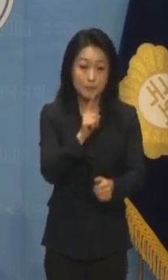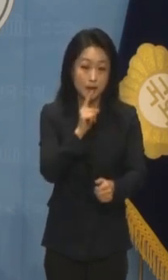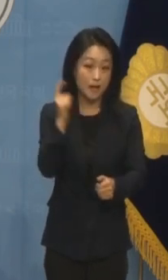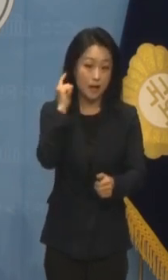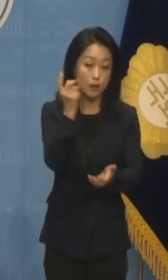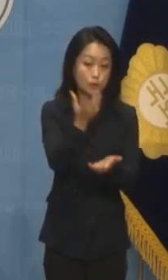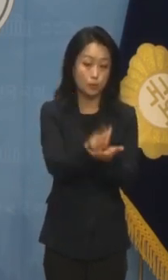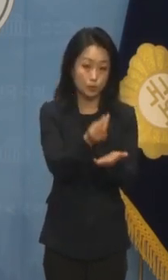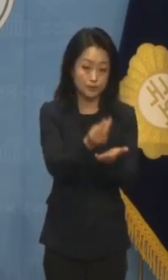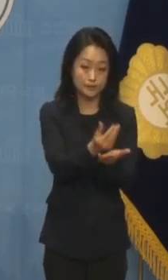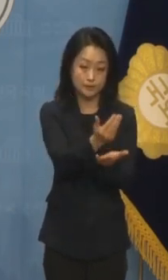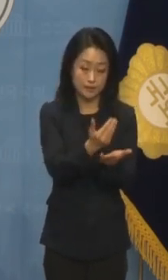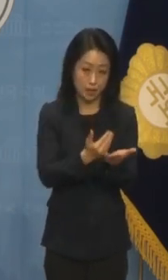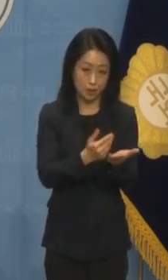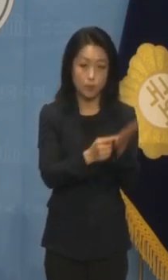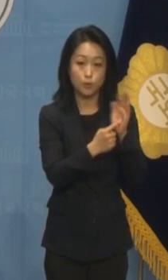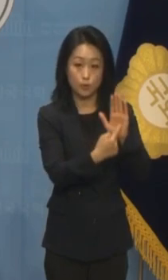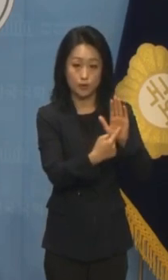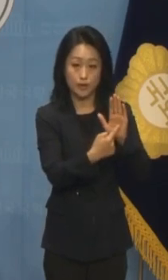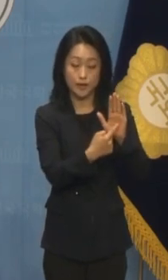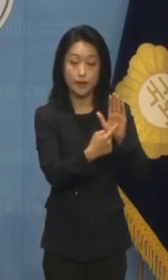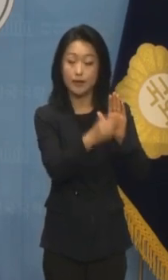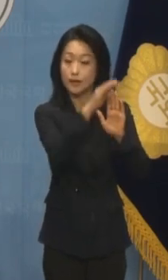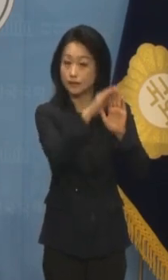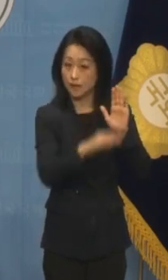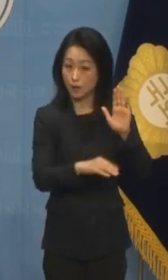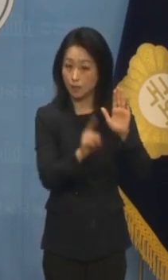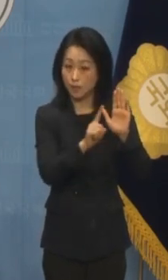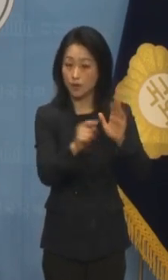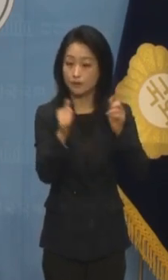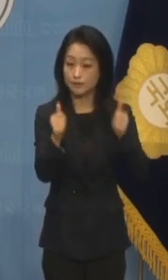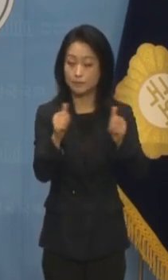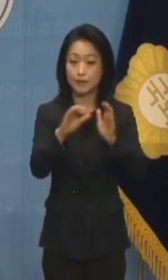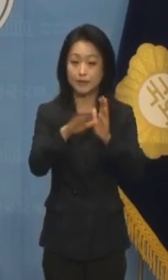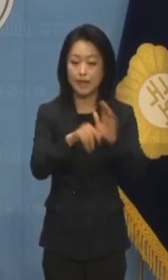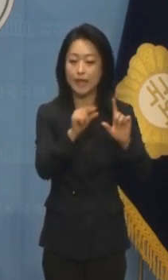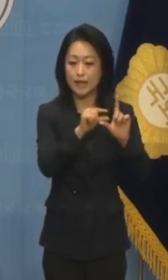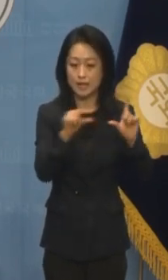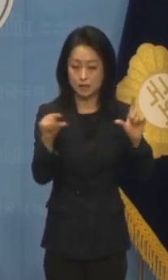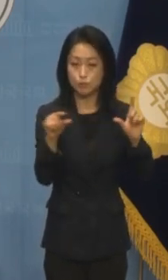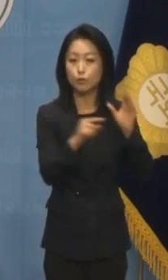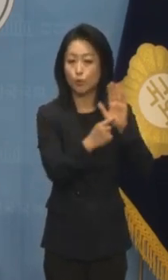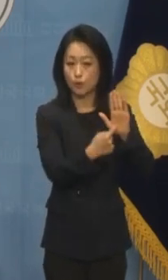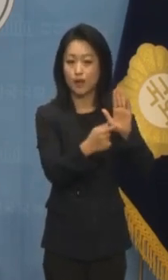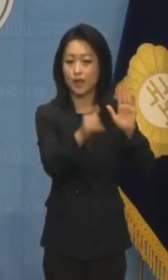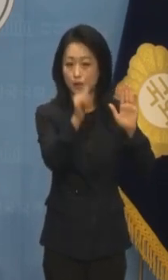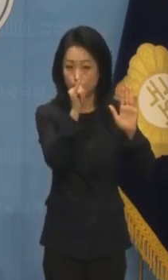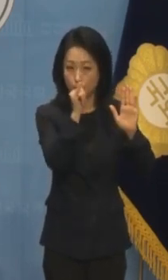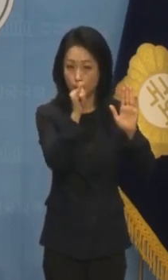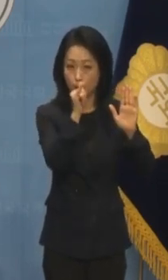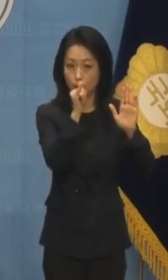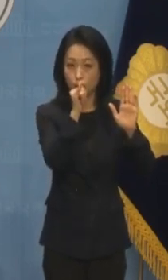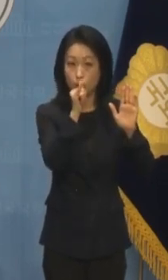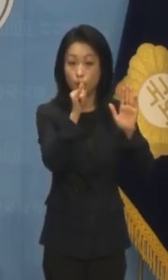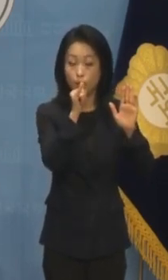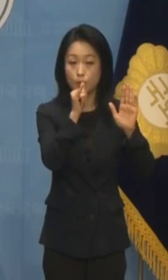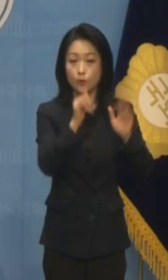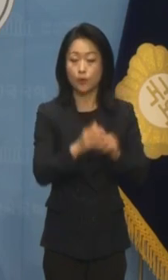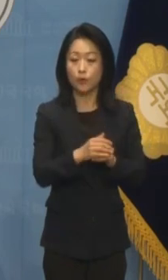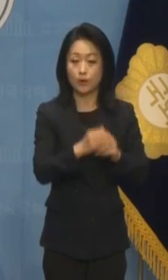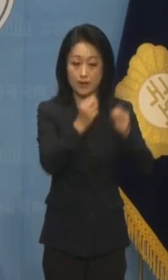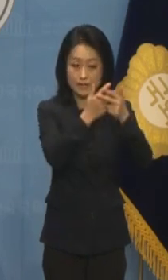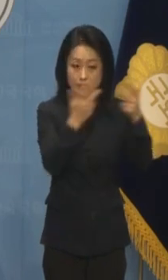공개할 예정입니다. 녹취 내용은 재판 과정에서 일부 공개가 된 부분도 있지만 생생하게